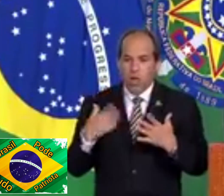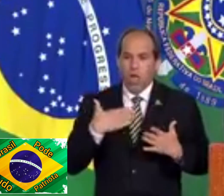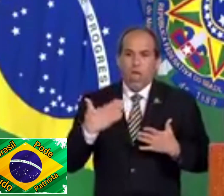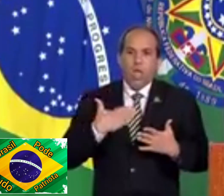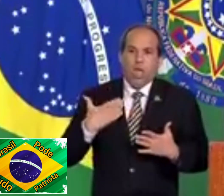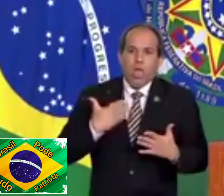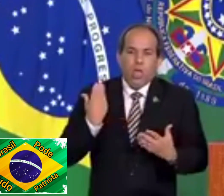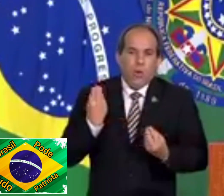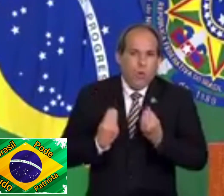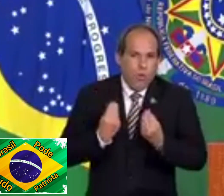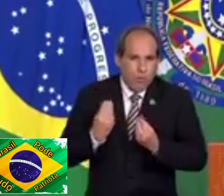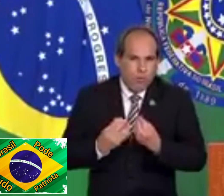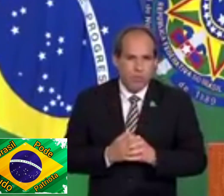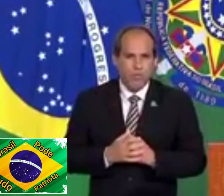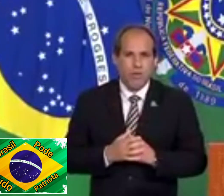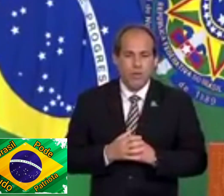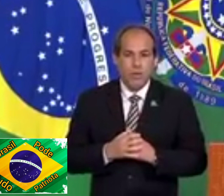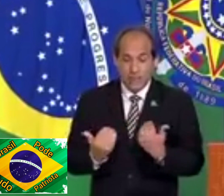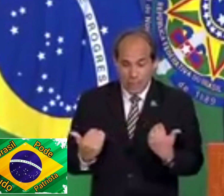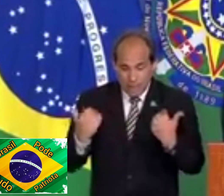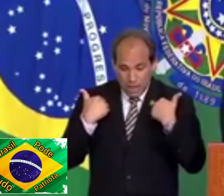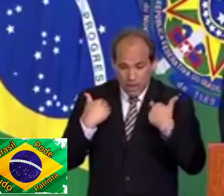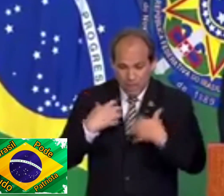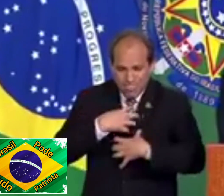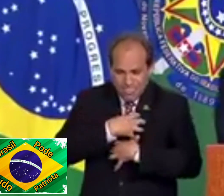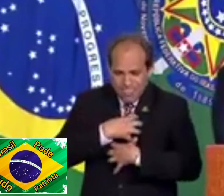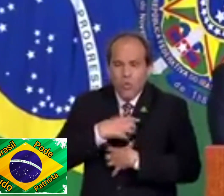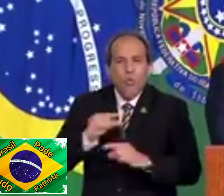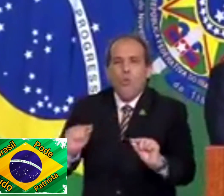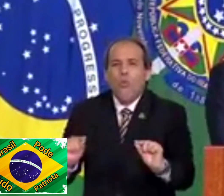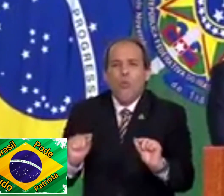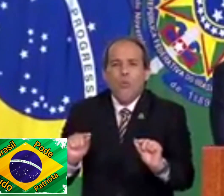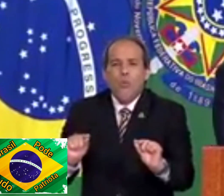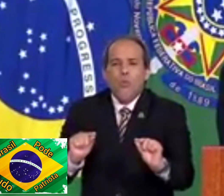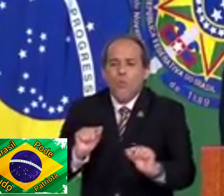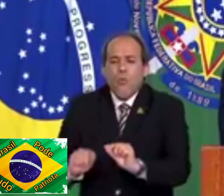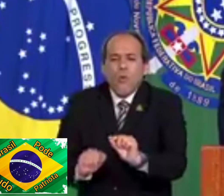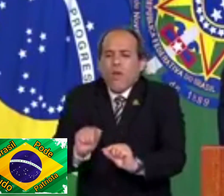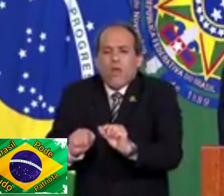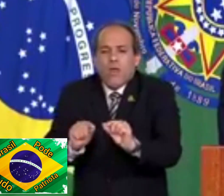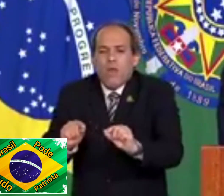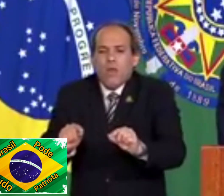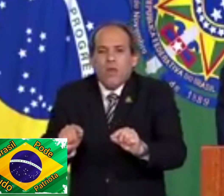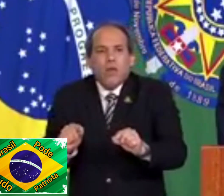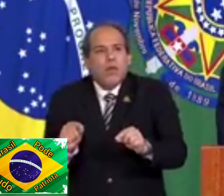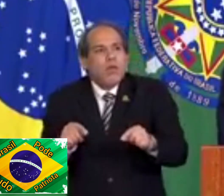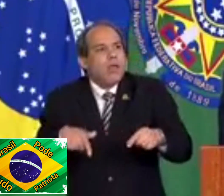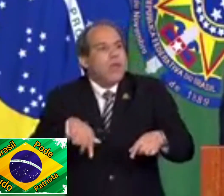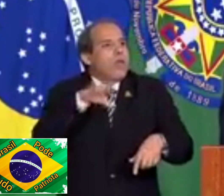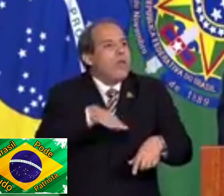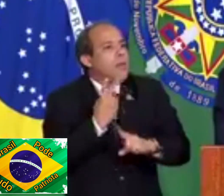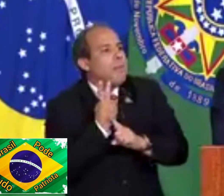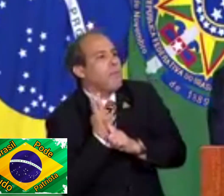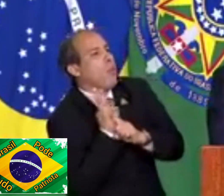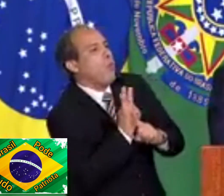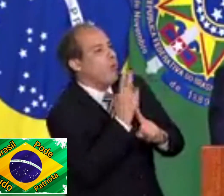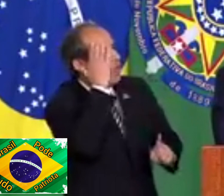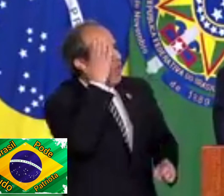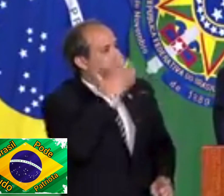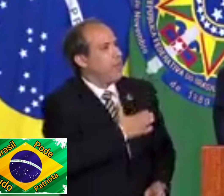Que sensação é essa? A quem nos recorremos, prezado Cezinha de Madureira?